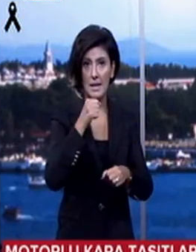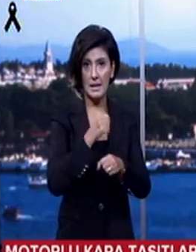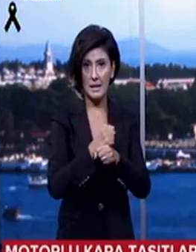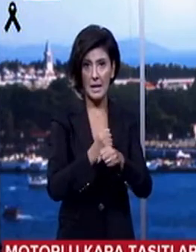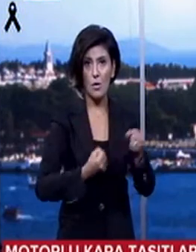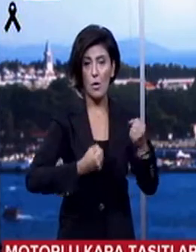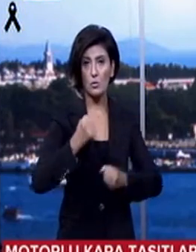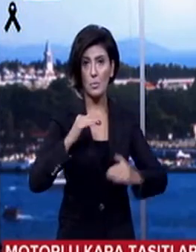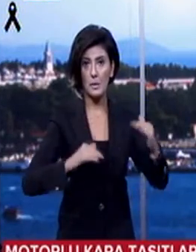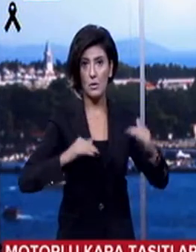LPG'li otomobil oranı